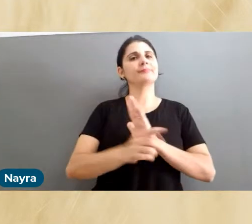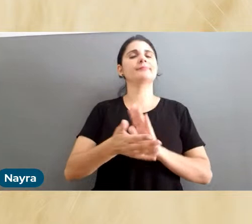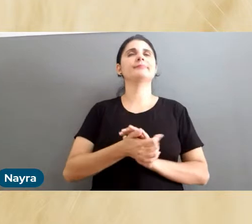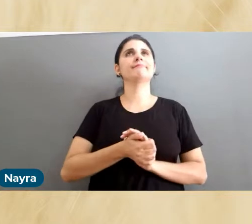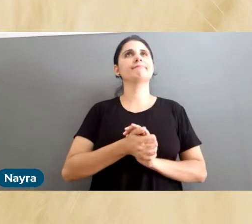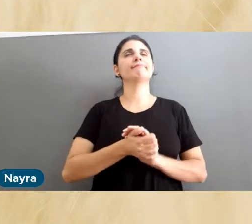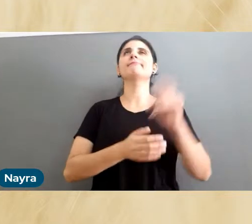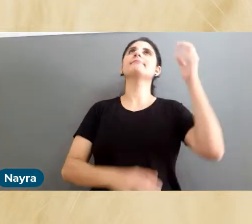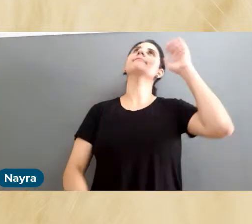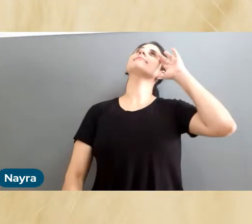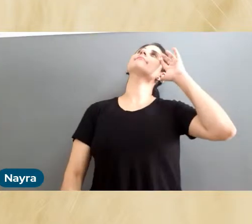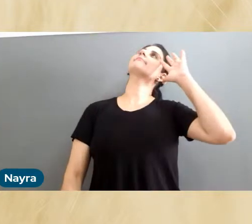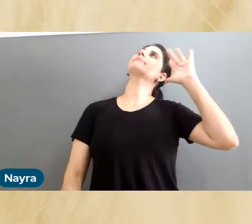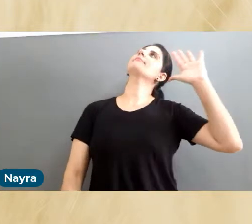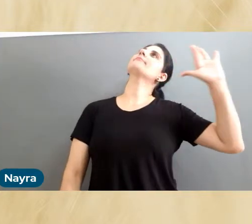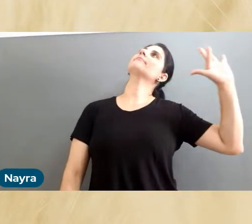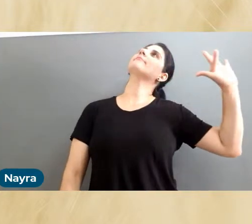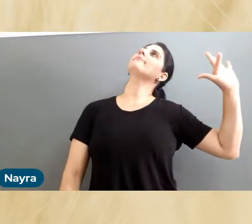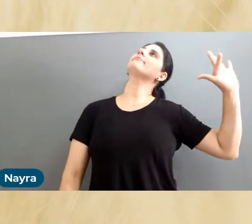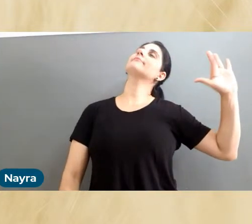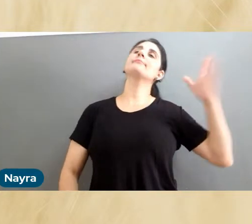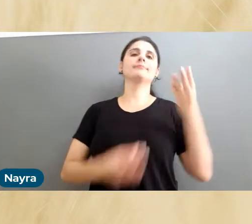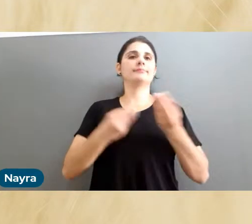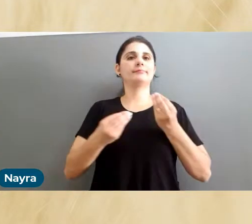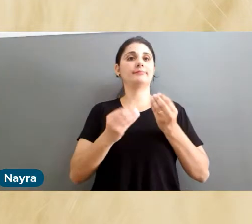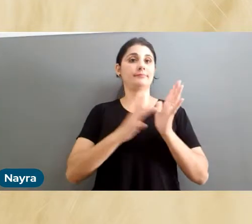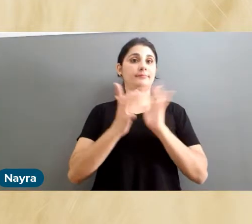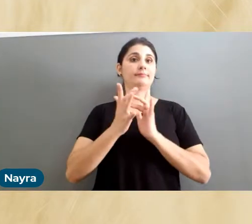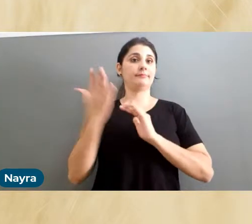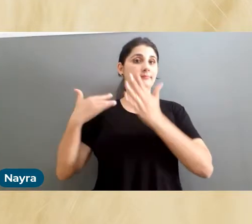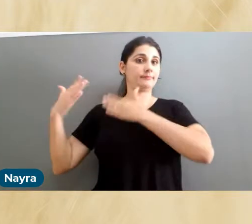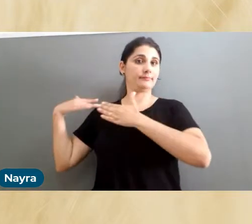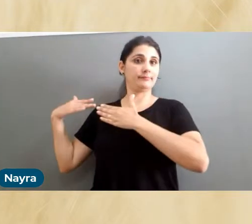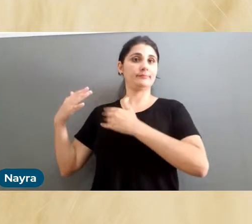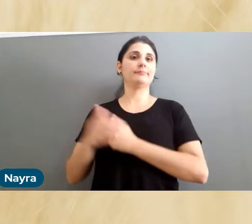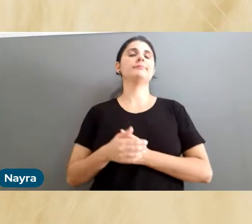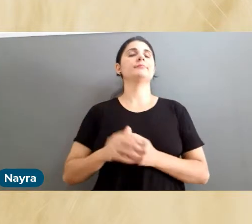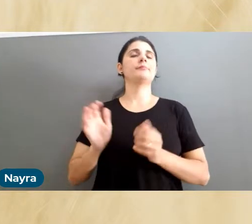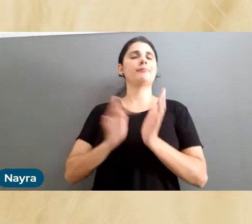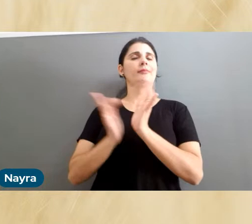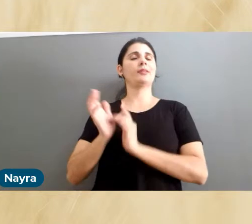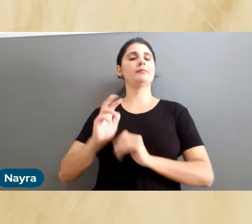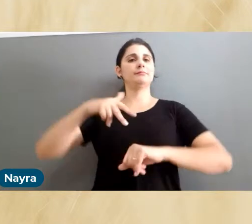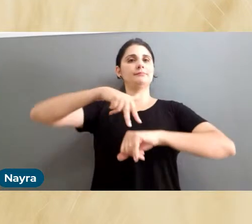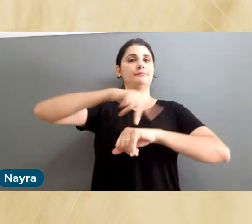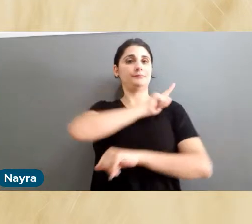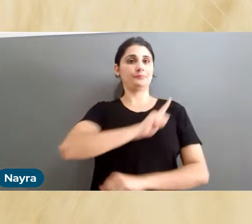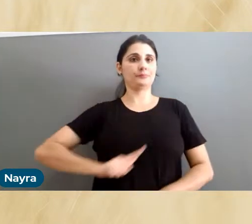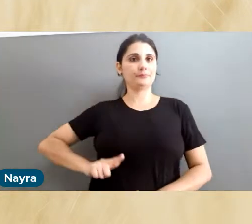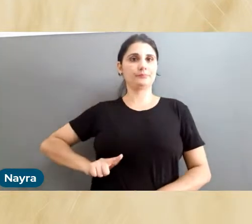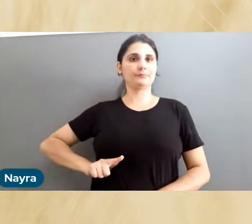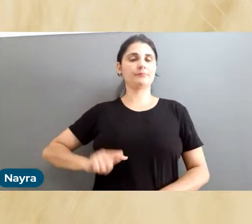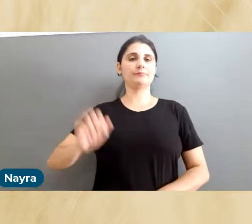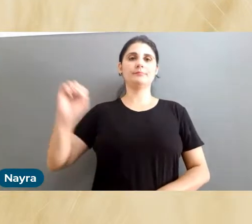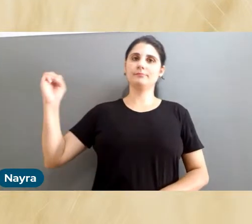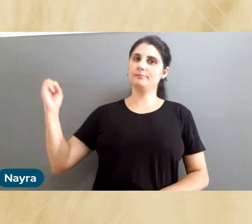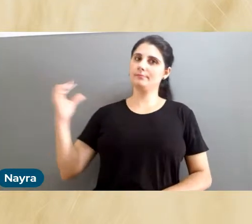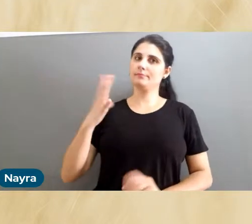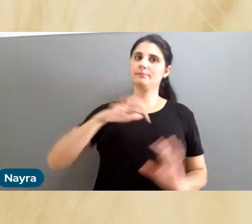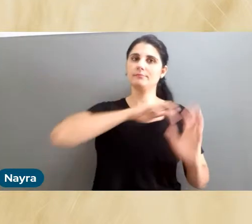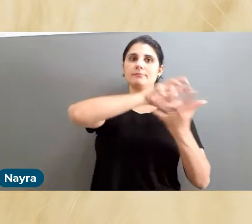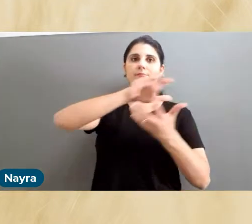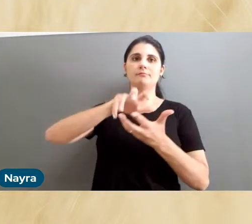imaginemos a posição espiritual em que Jesus estava. Jesus, na posição de governador espiritual do orbe, poderia